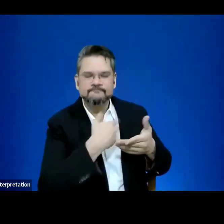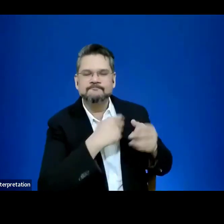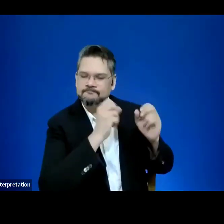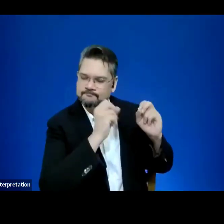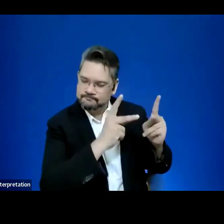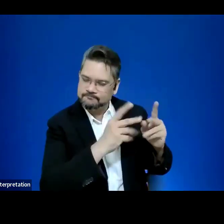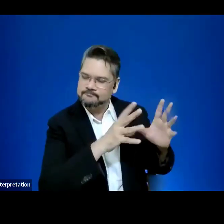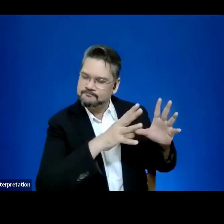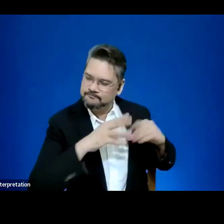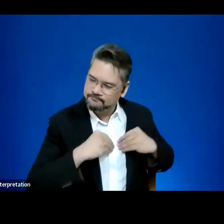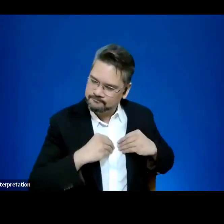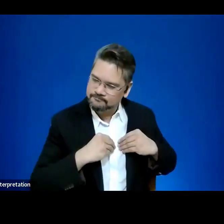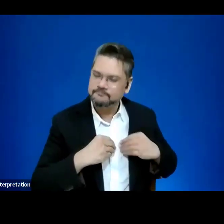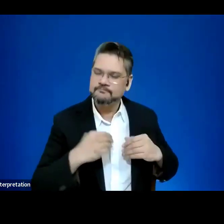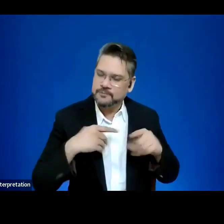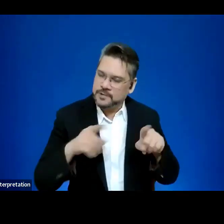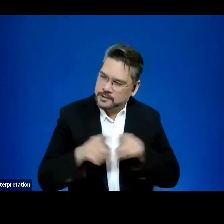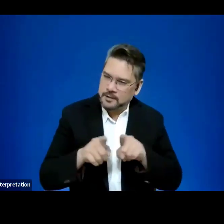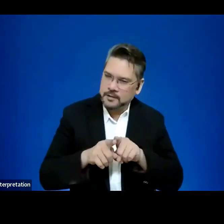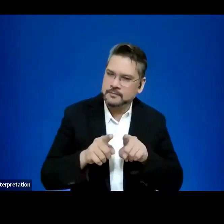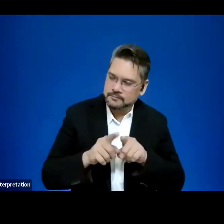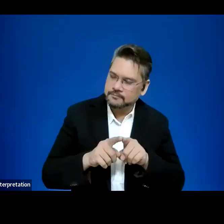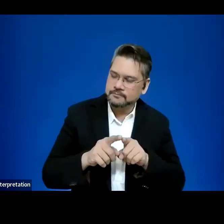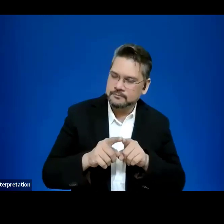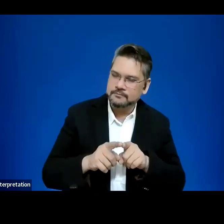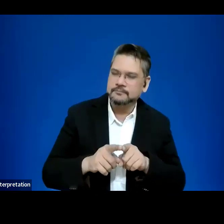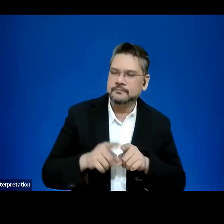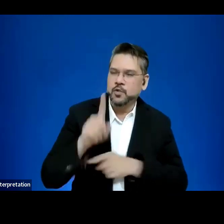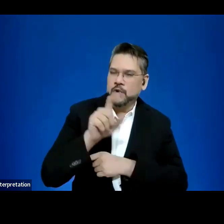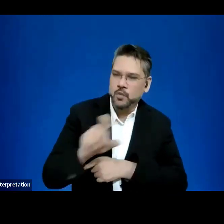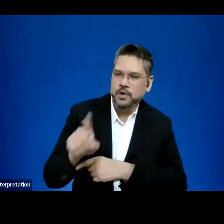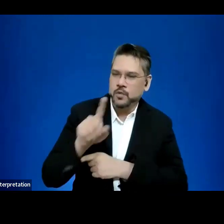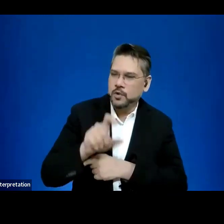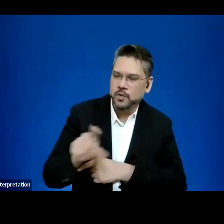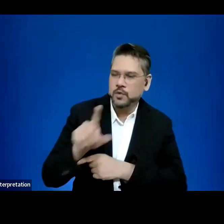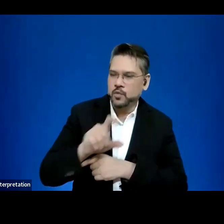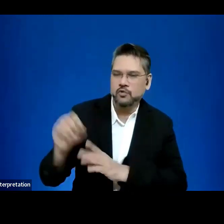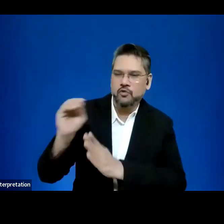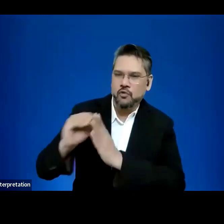下去，让我们一起成长下去。